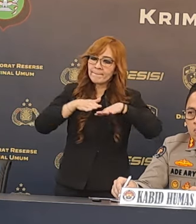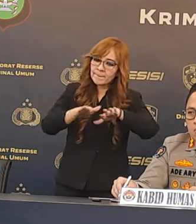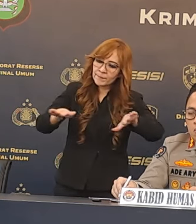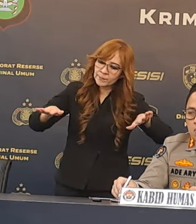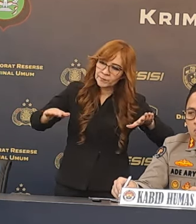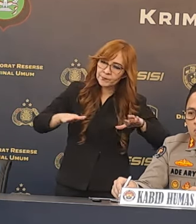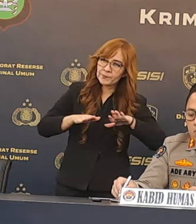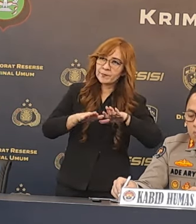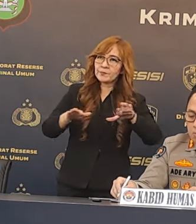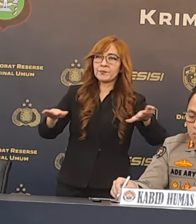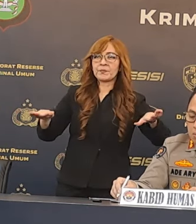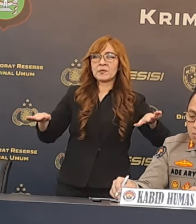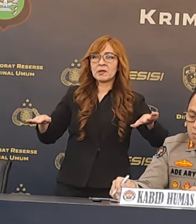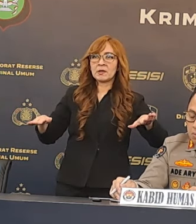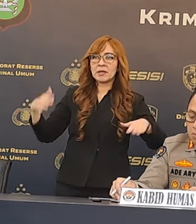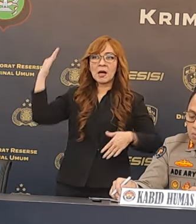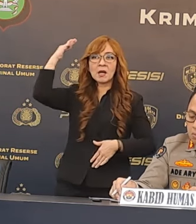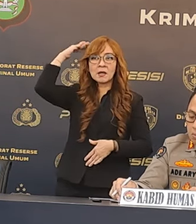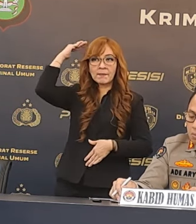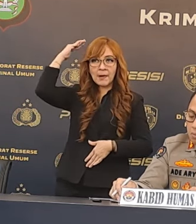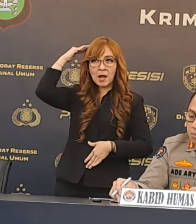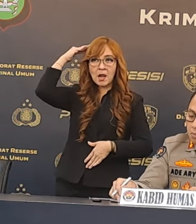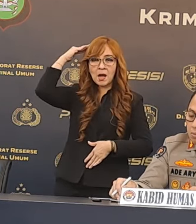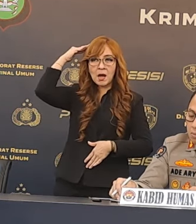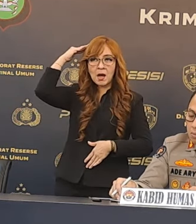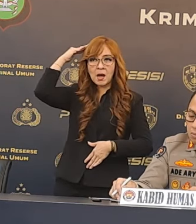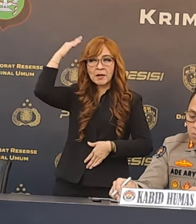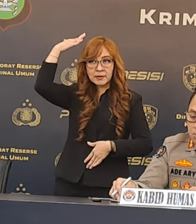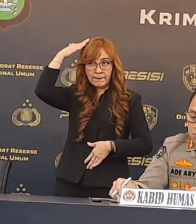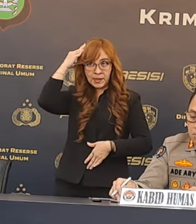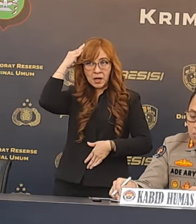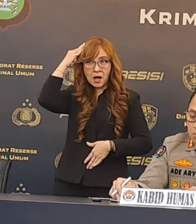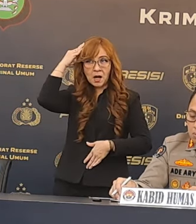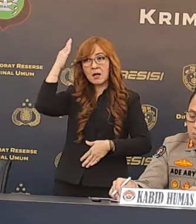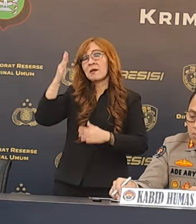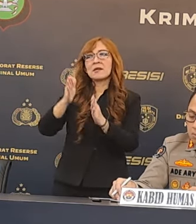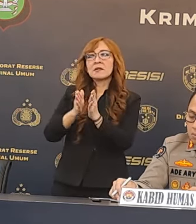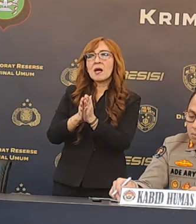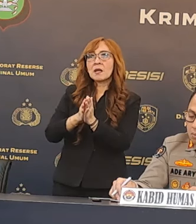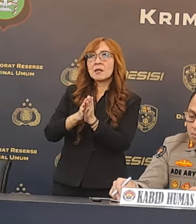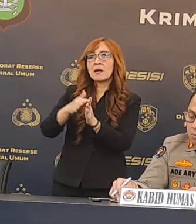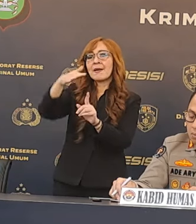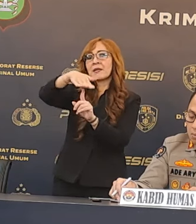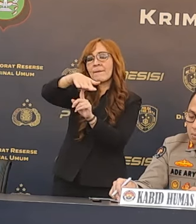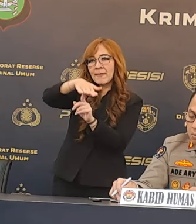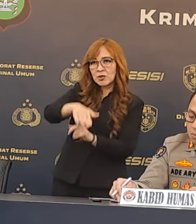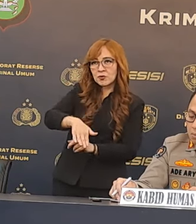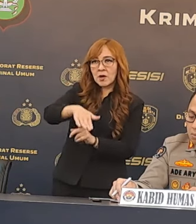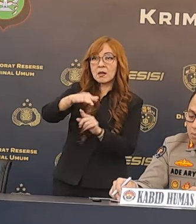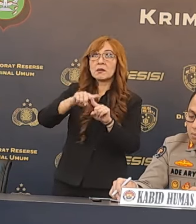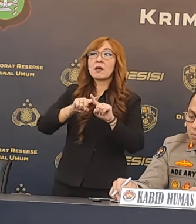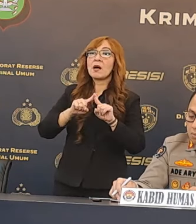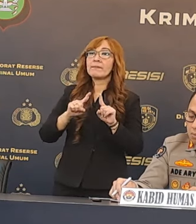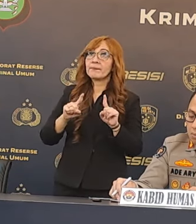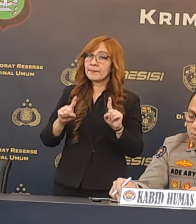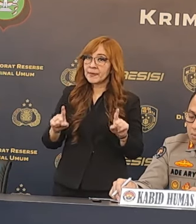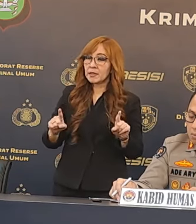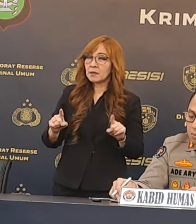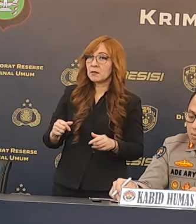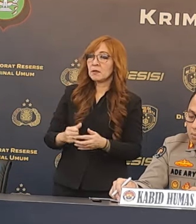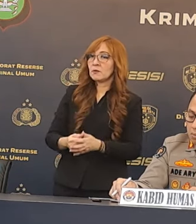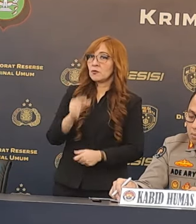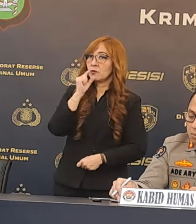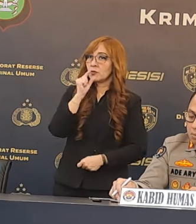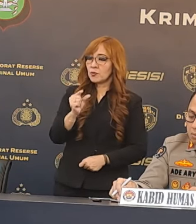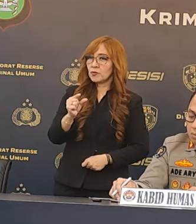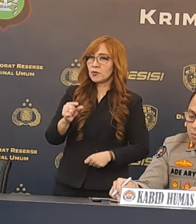dengan kepala anak tersangka dipegang dan dimasukkan ke dalam air. Namun untuk